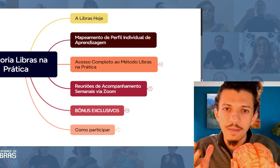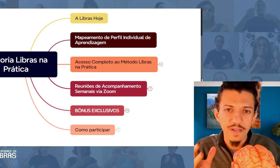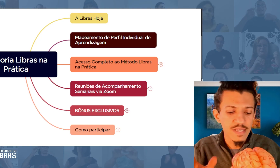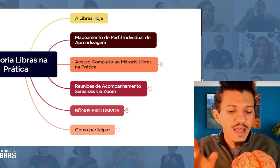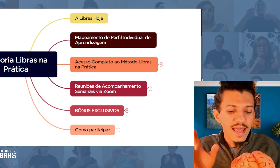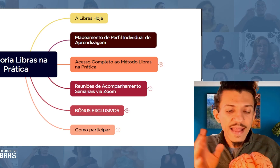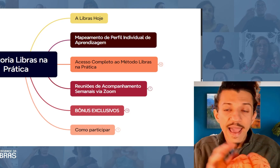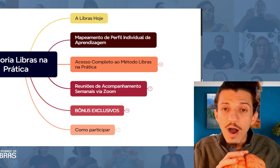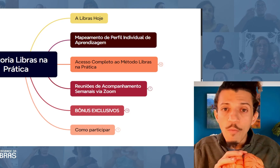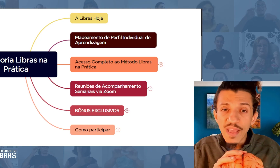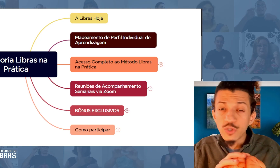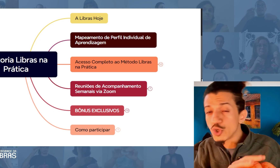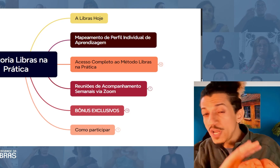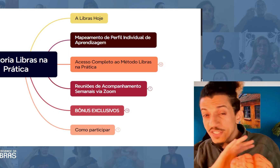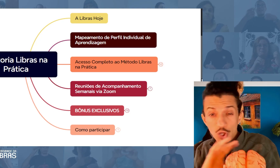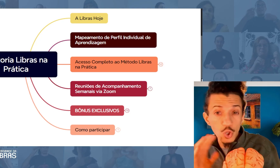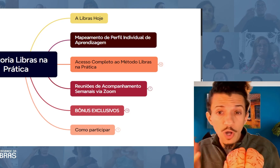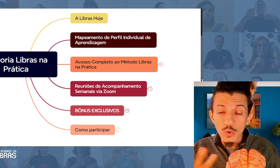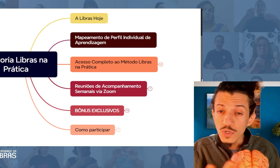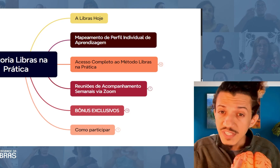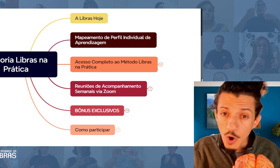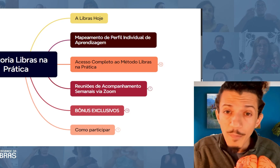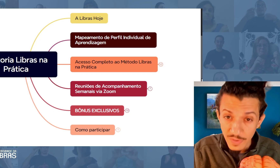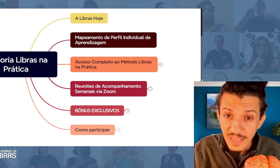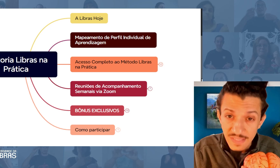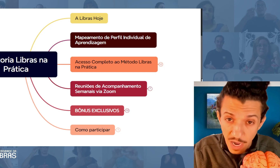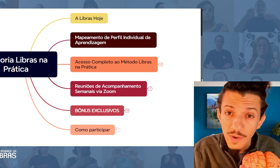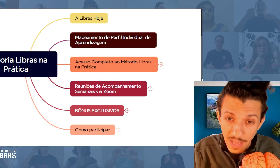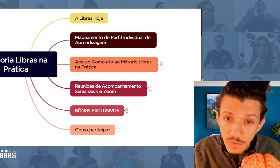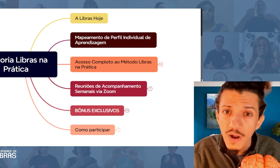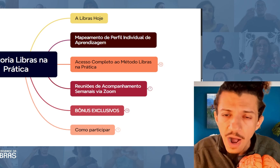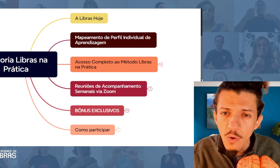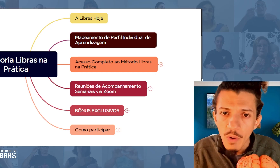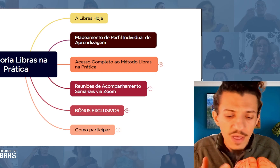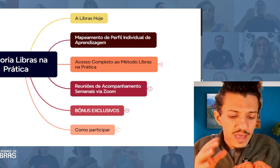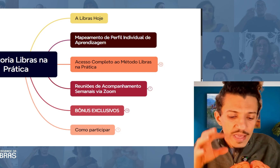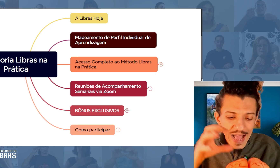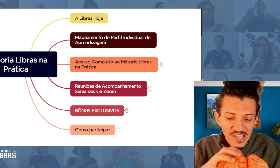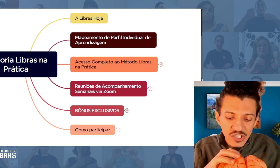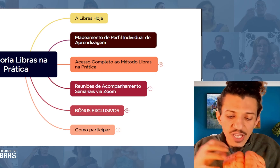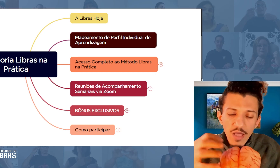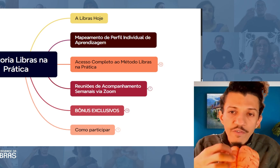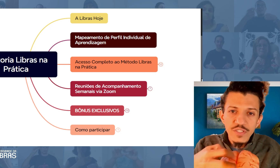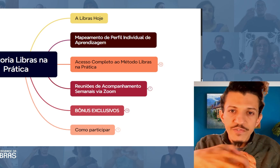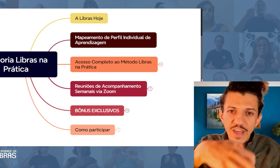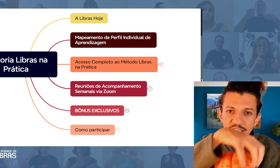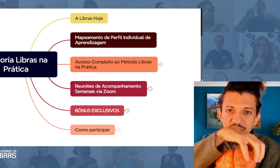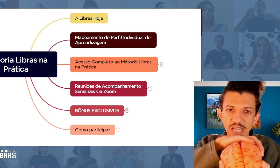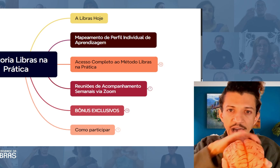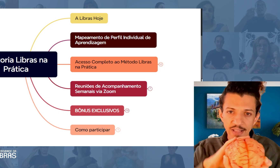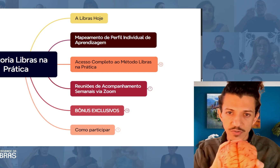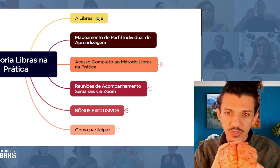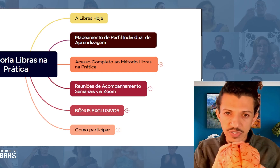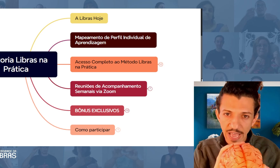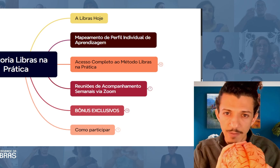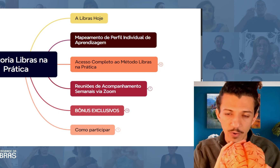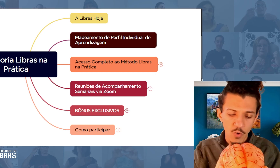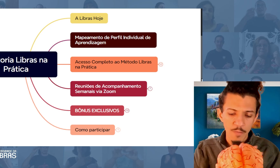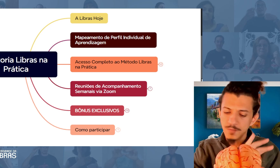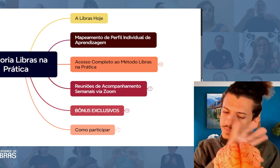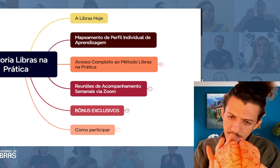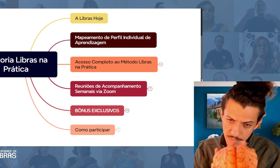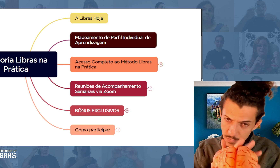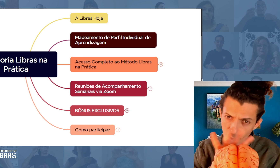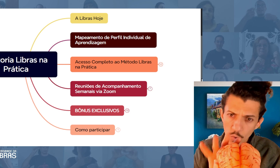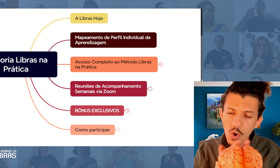a Libras, ele realmente utiliza todo o seu potencial natural e ativa diferentes áreas no seu cérebro,